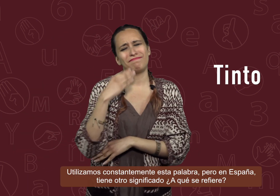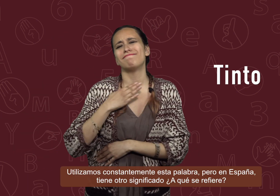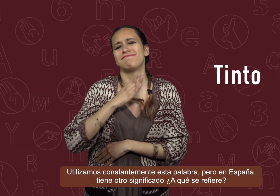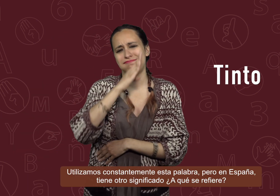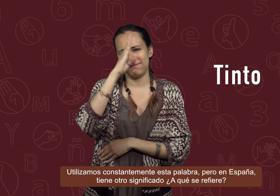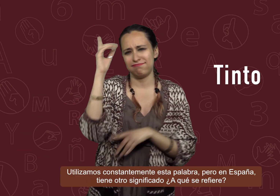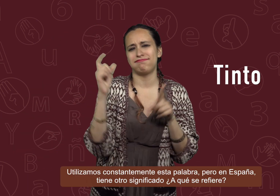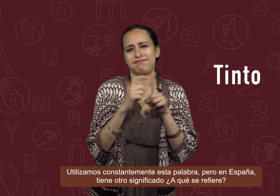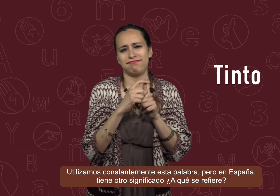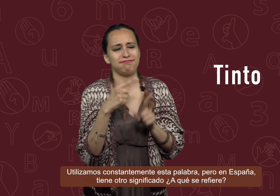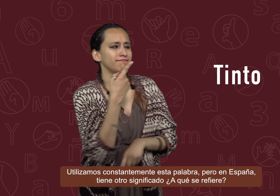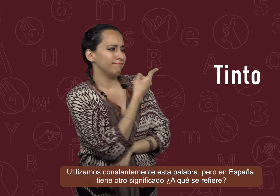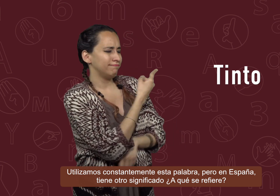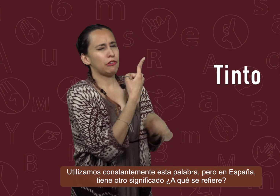Utilizamos constantemente esta palabra,